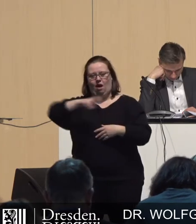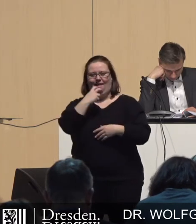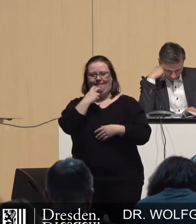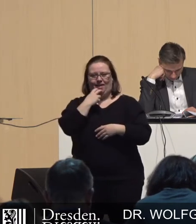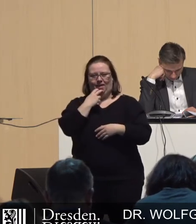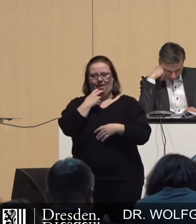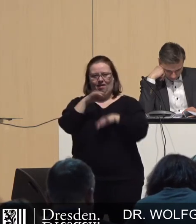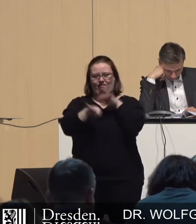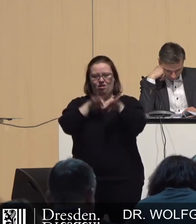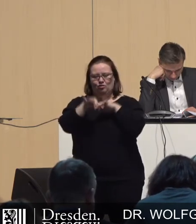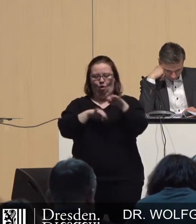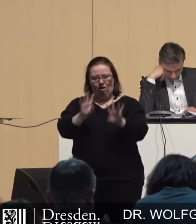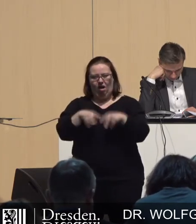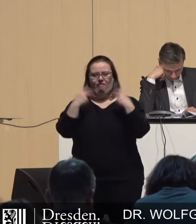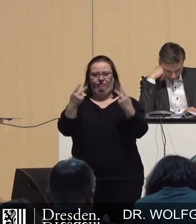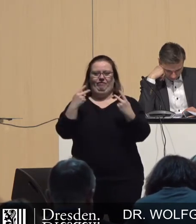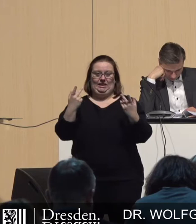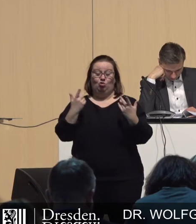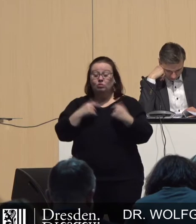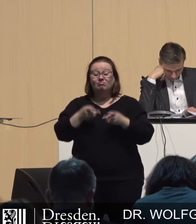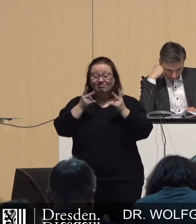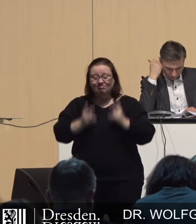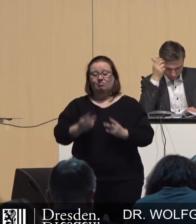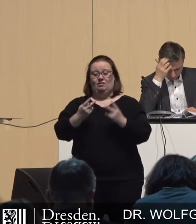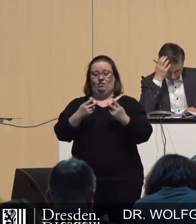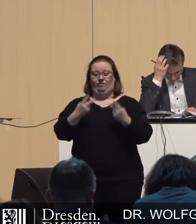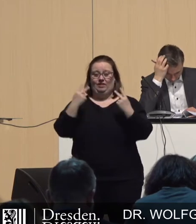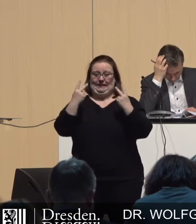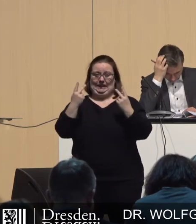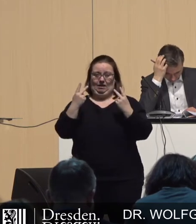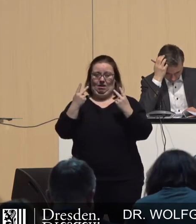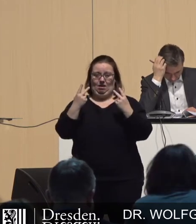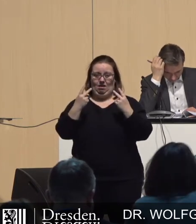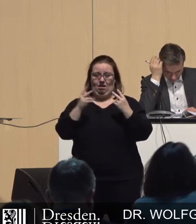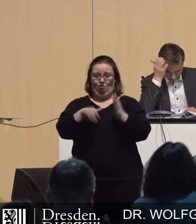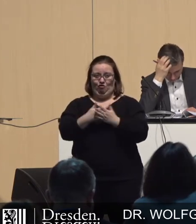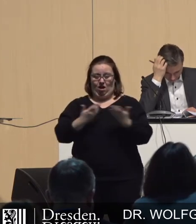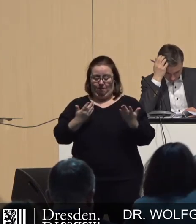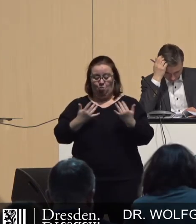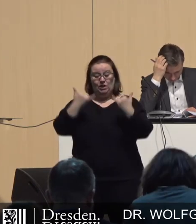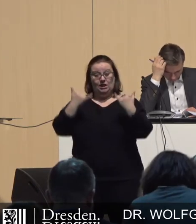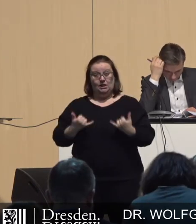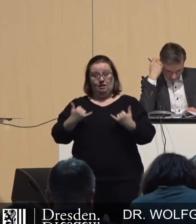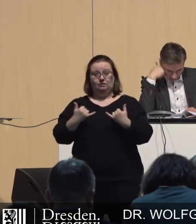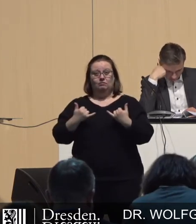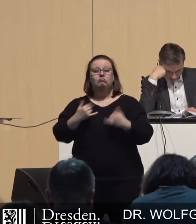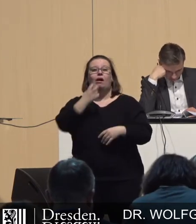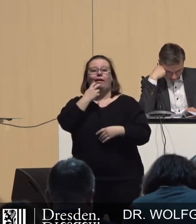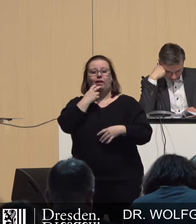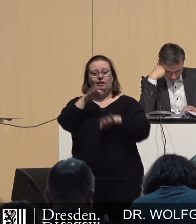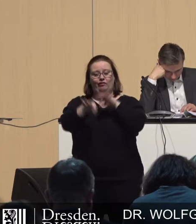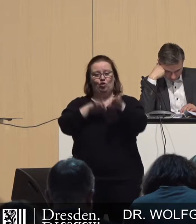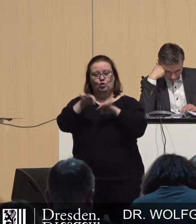Energieversorger ein entscheidender, ja, der entscheidende Player. Wir wollen jetzt ein starkes